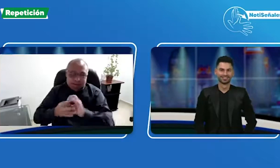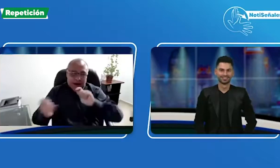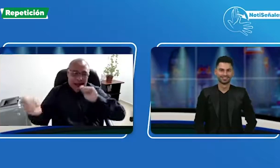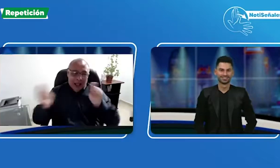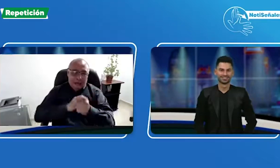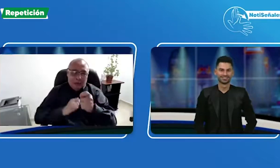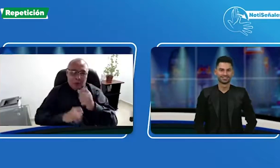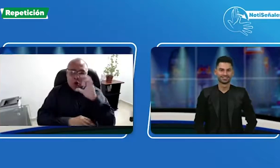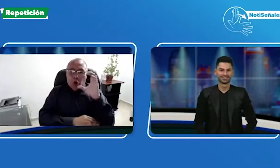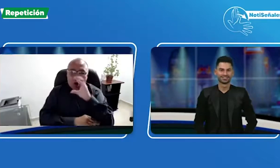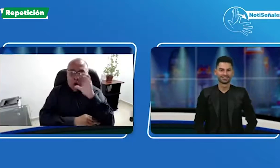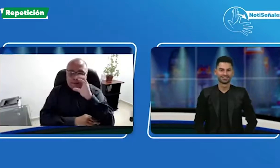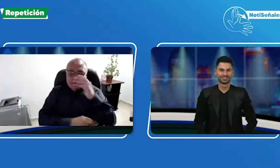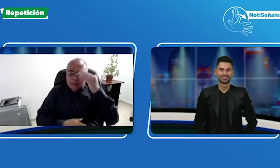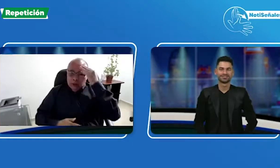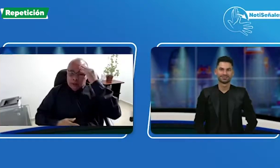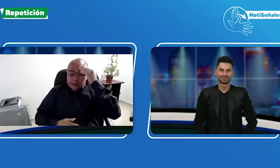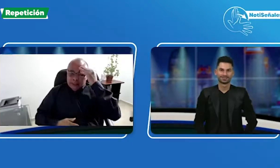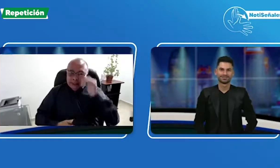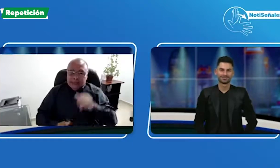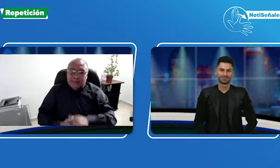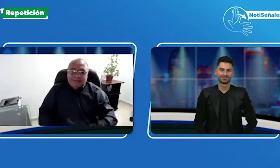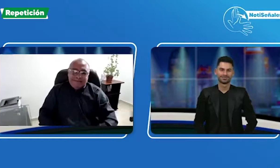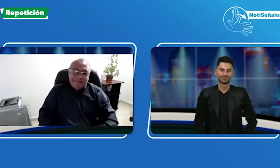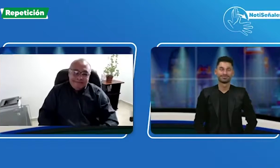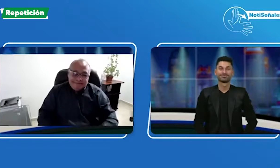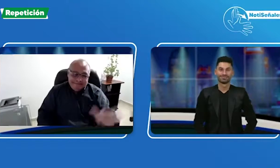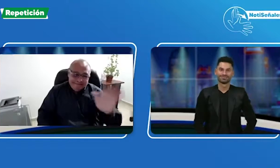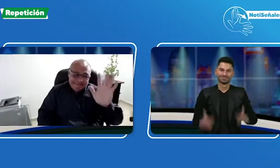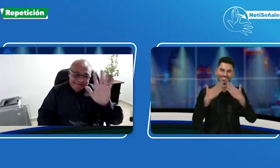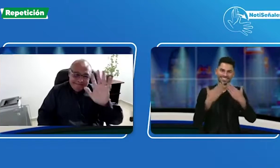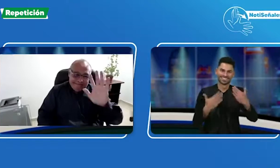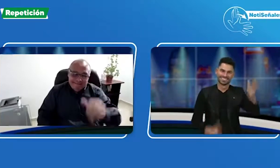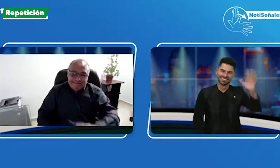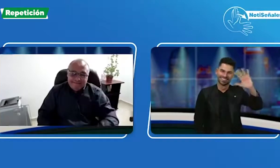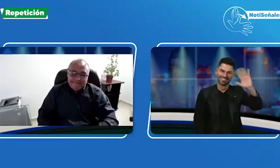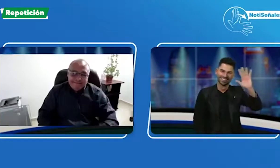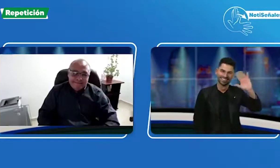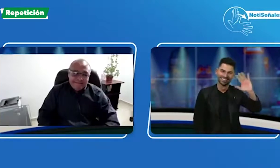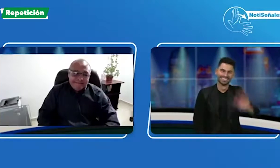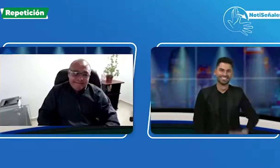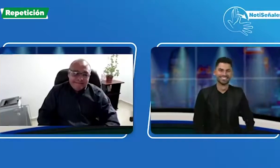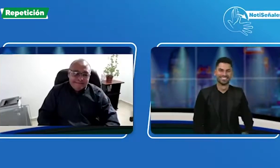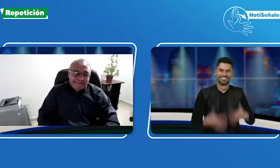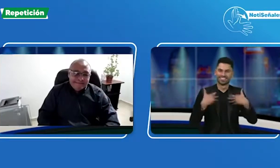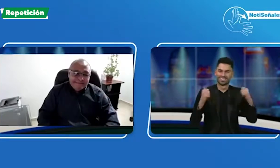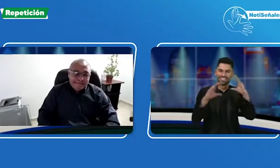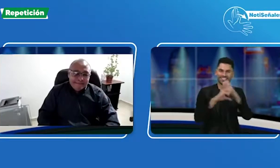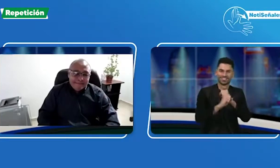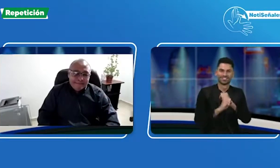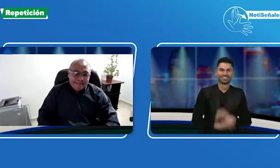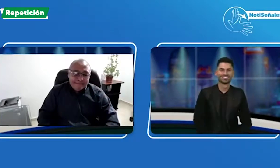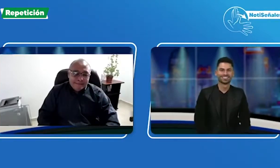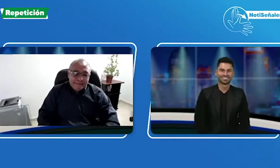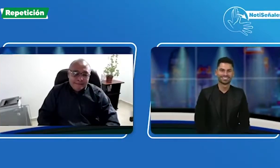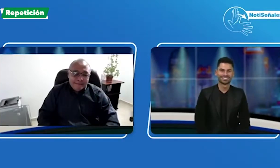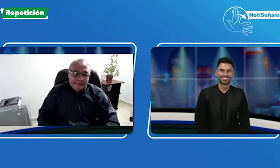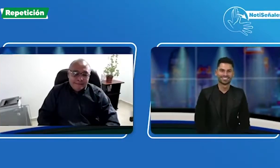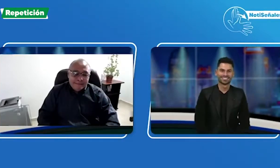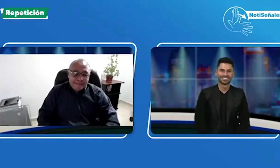Continuemos Entonces Trabajando De Manera Unida Para Lograr Este Cambio De Conciencia En Colombia Gracias Gracias Hasta Luego